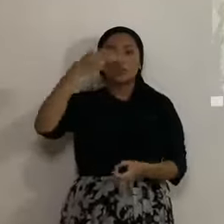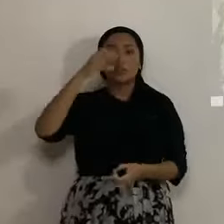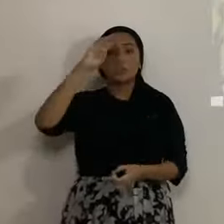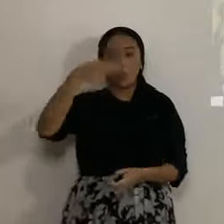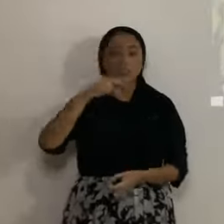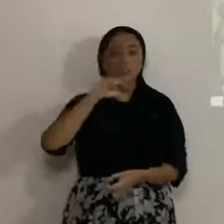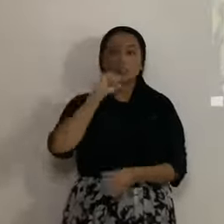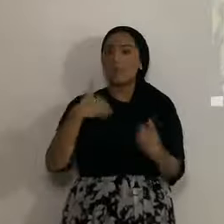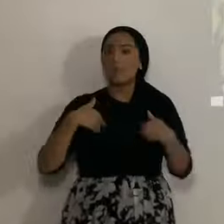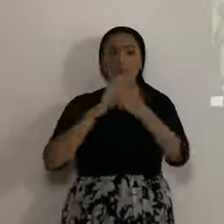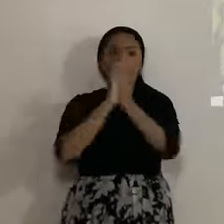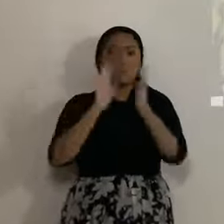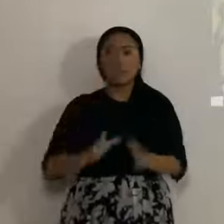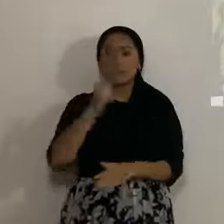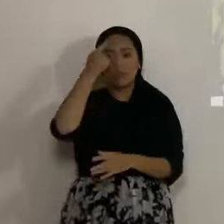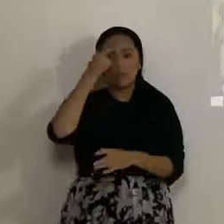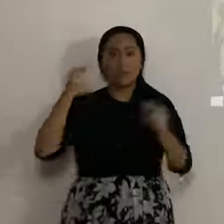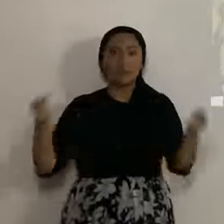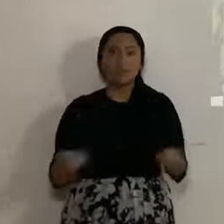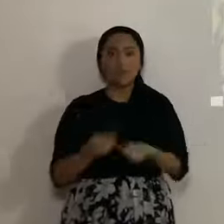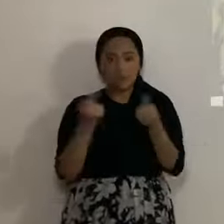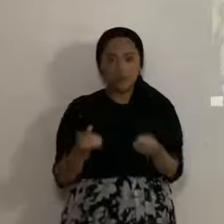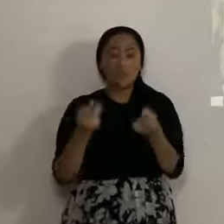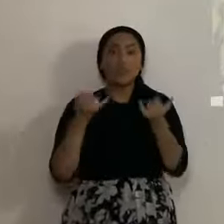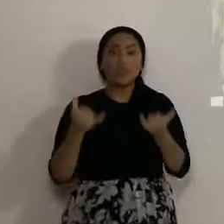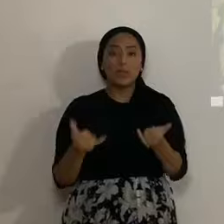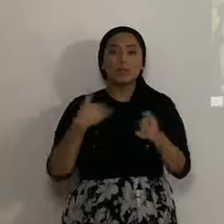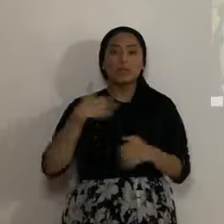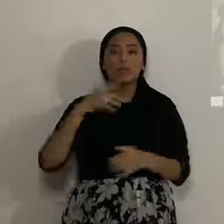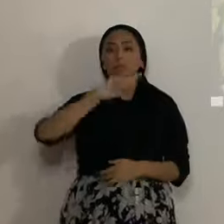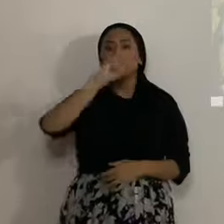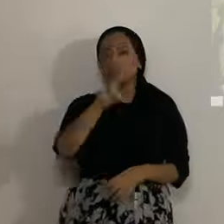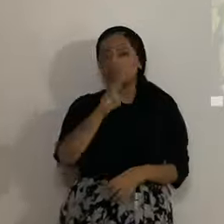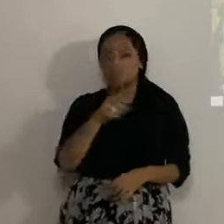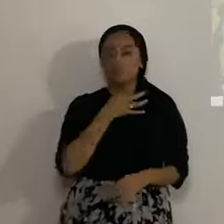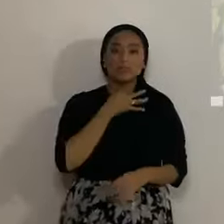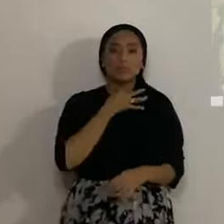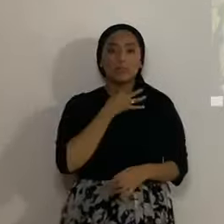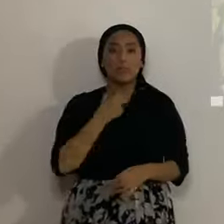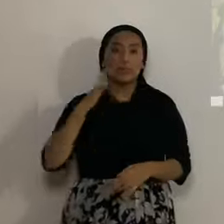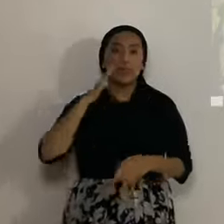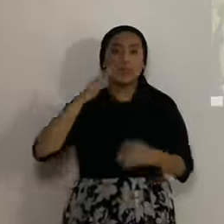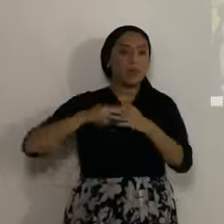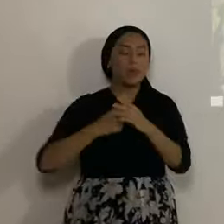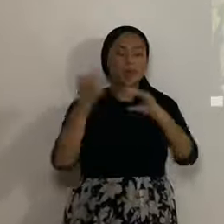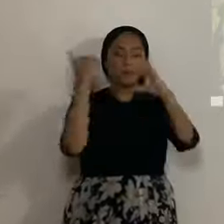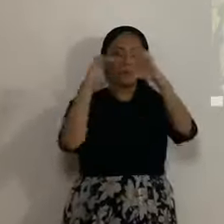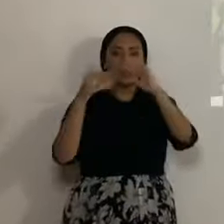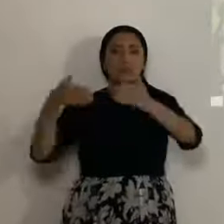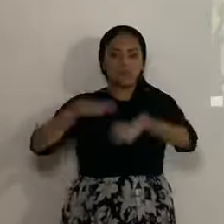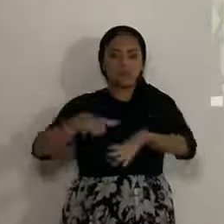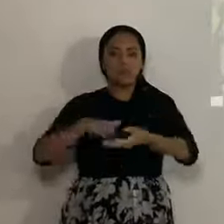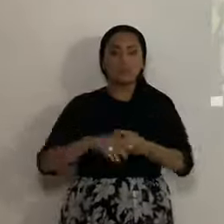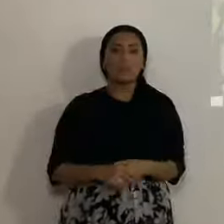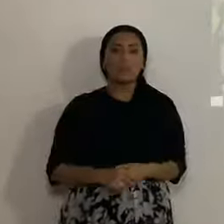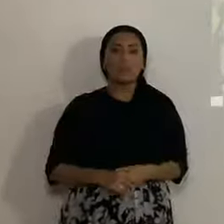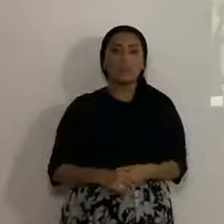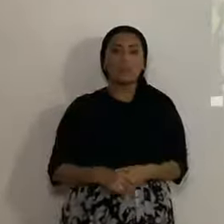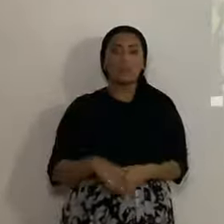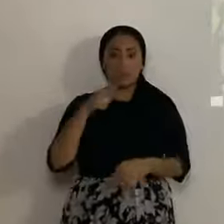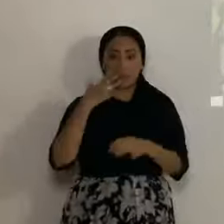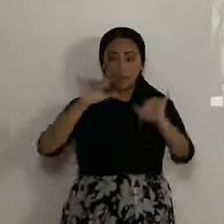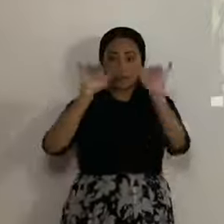no hay paz para el impío. Ahora, la pregunta es, vamos a empezar por esos mensajeros de muerte, ¿te vas